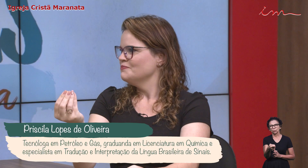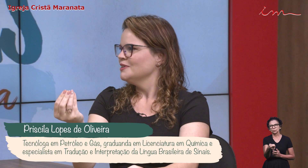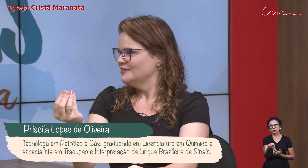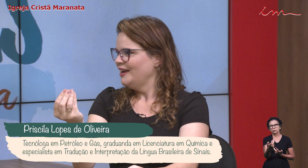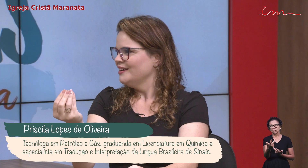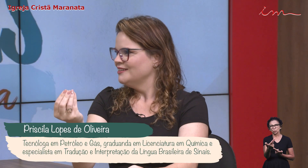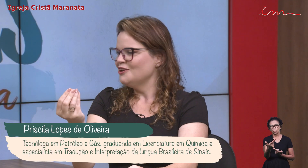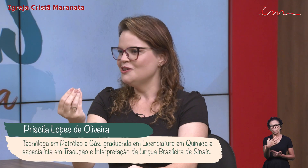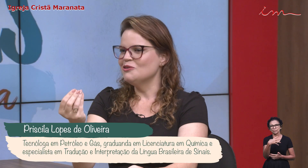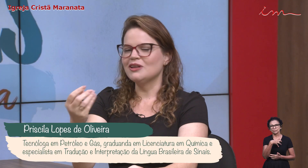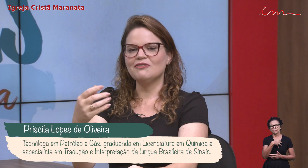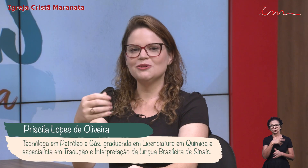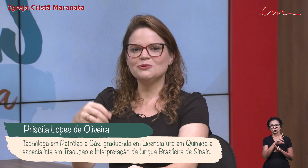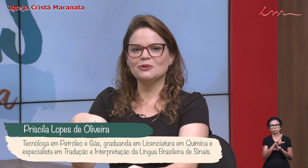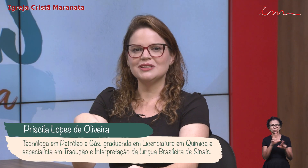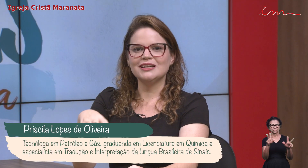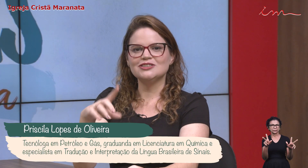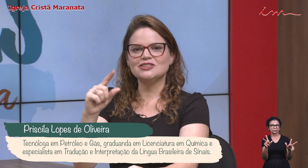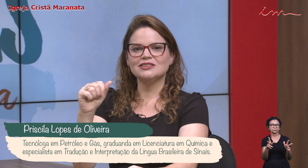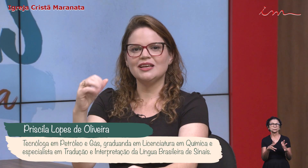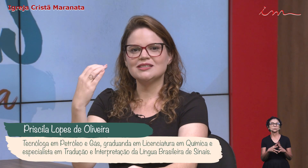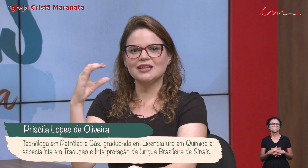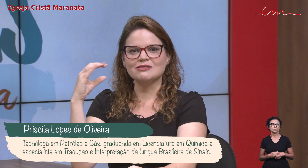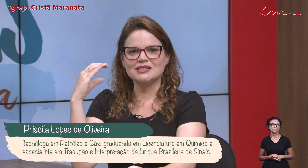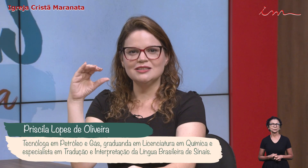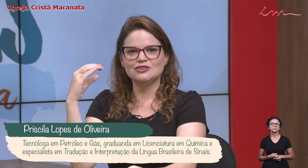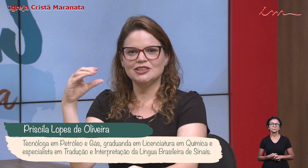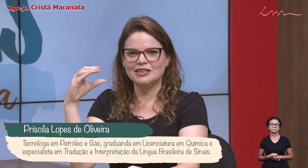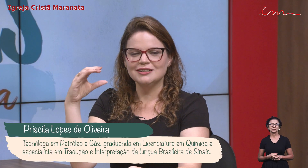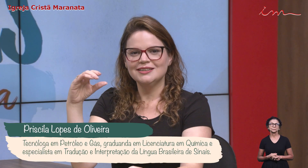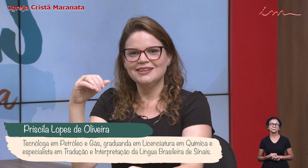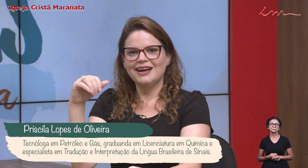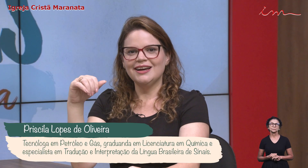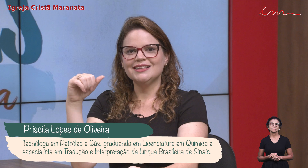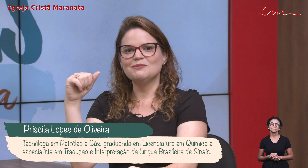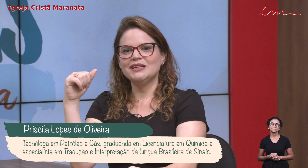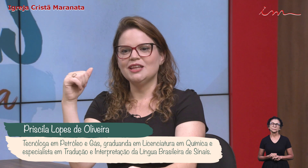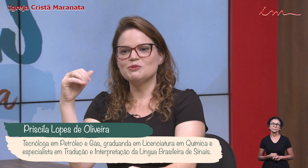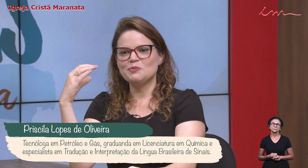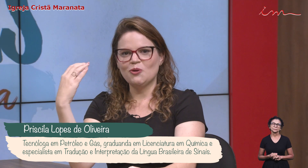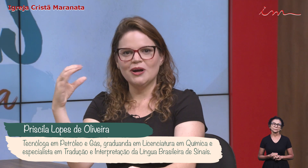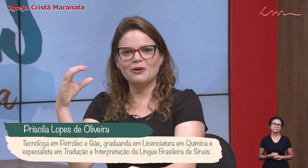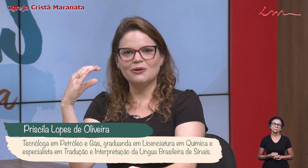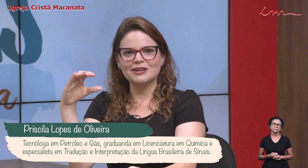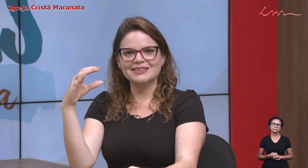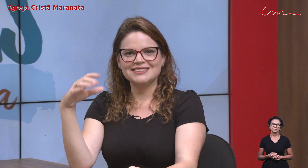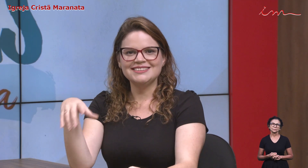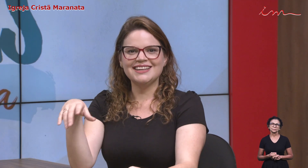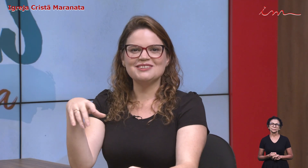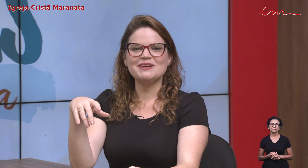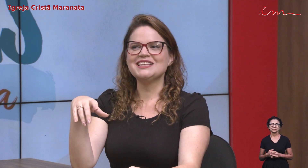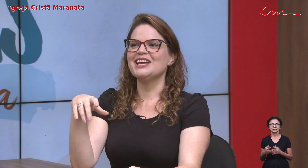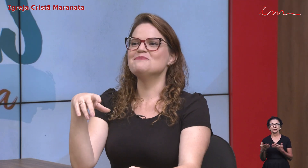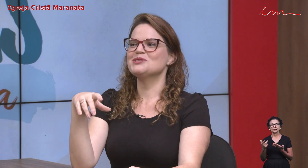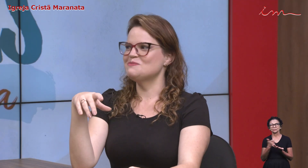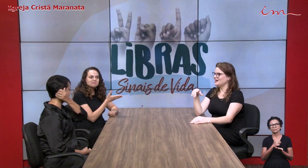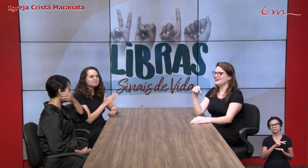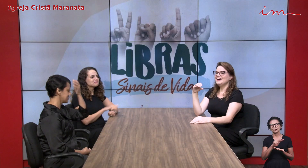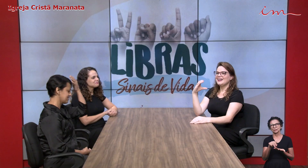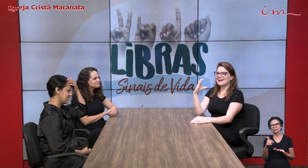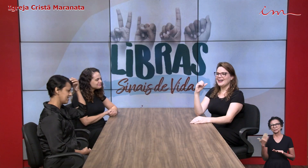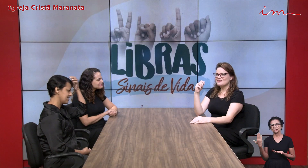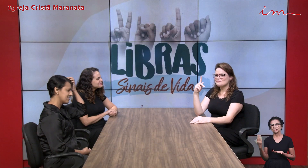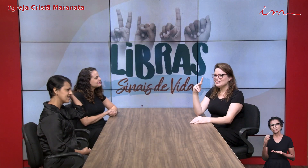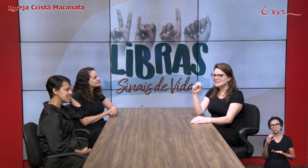sentidos, né? Que nem isso aí. eu estava falando ontem, a gente tem sinal C cedilha. Aí também temos para Coca-Cola. E aí também mesmo temos sinal.